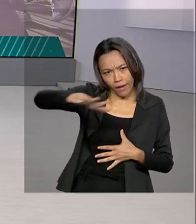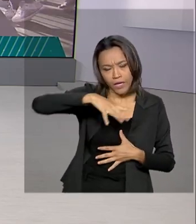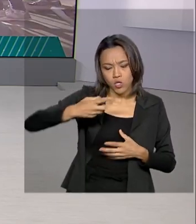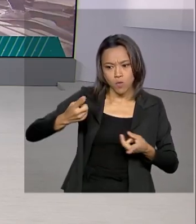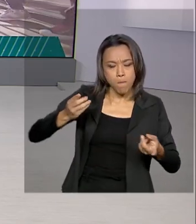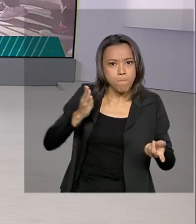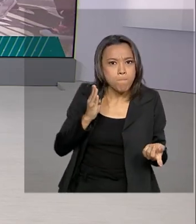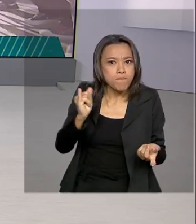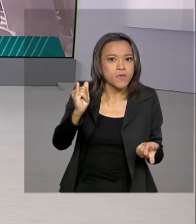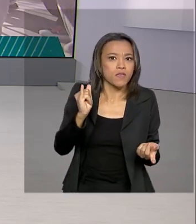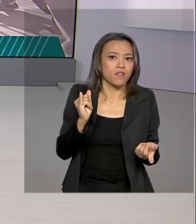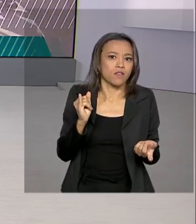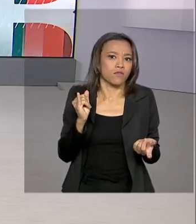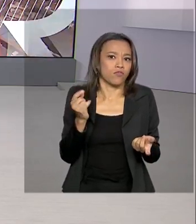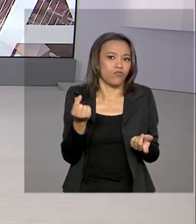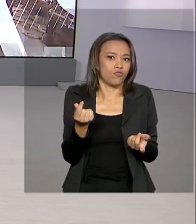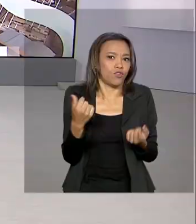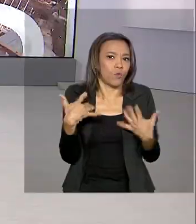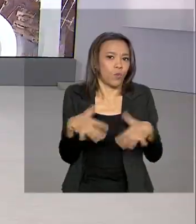bilhões de reais no país.